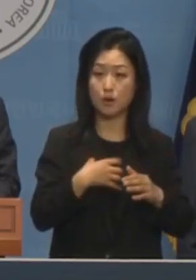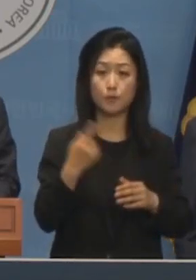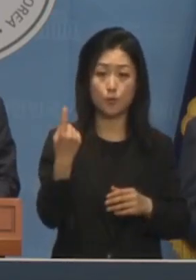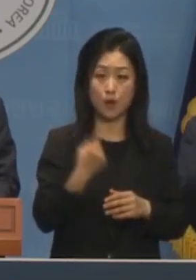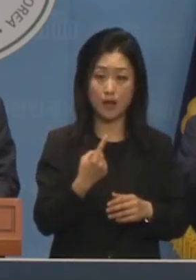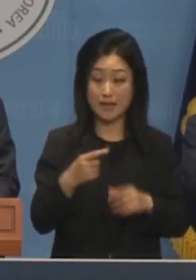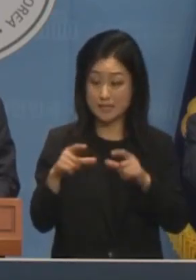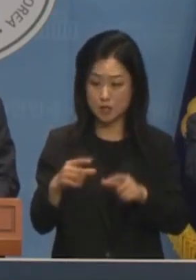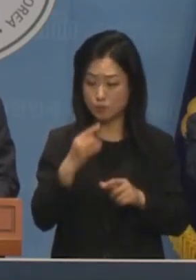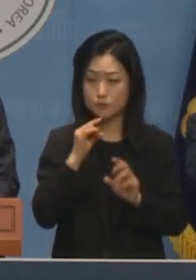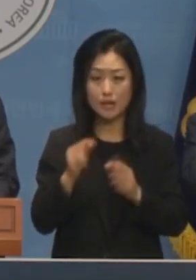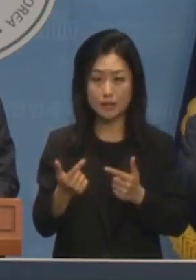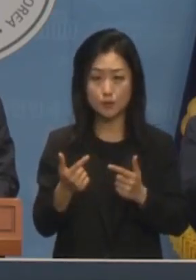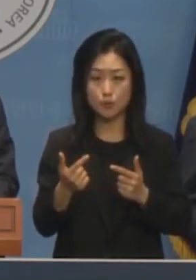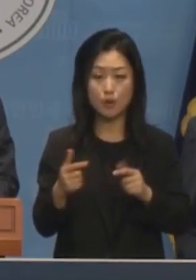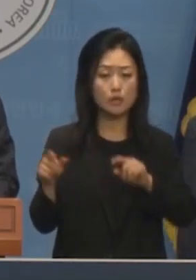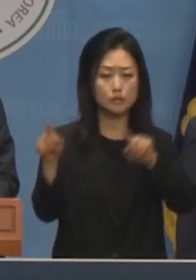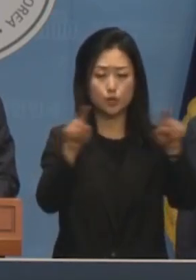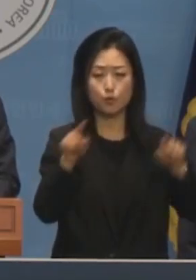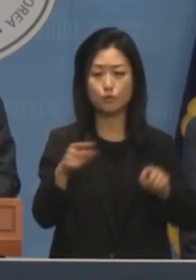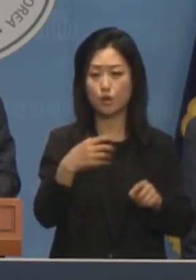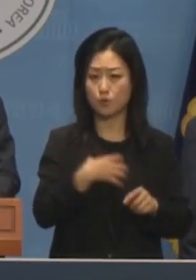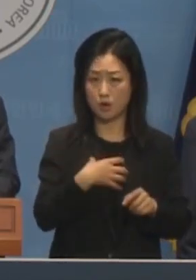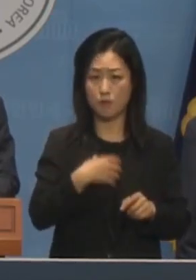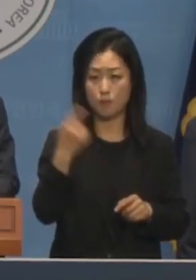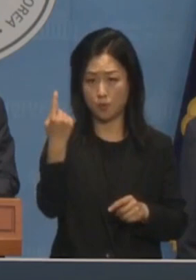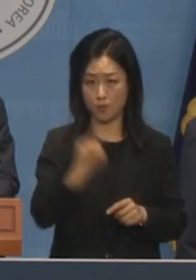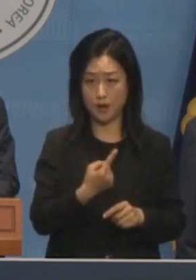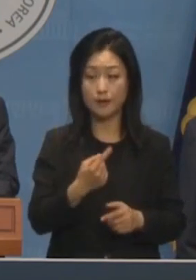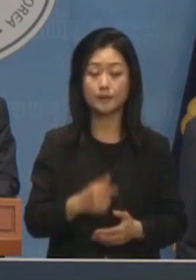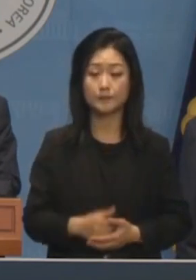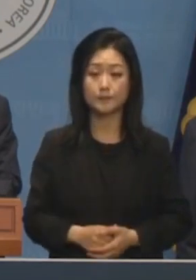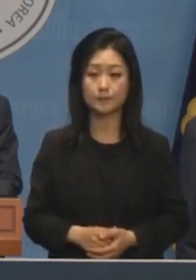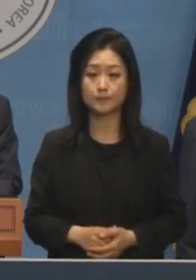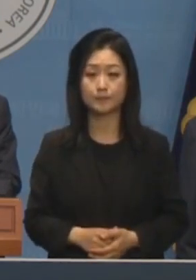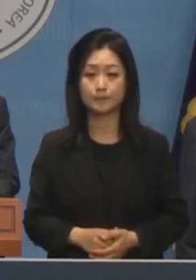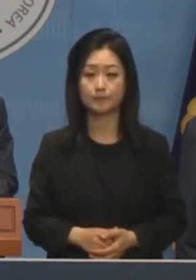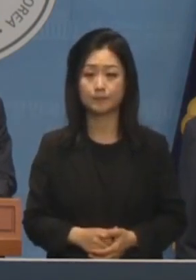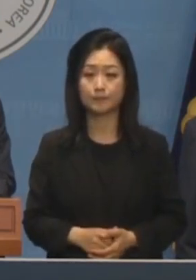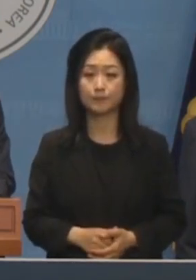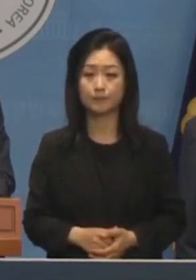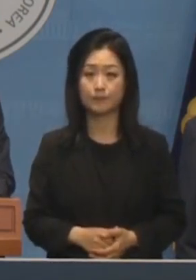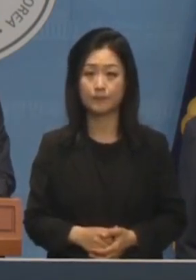지역에 국한되지 않고 전국적인 문제로 확대되고 있습니다.